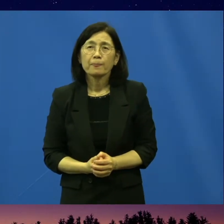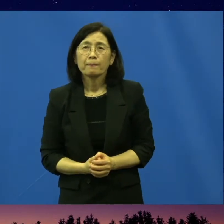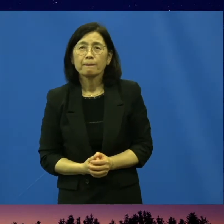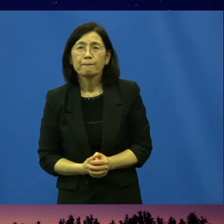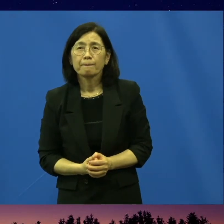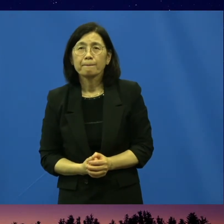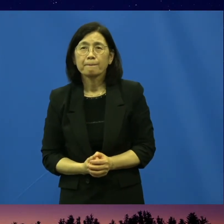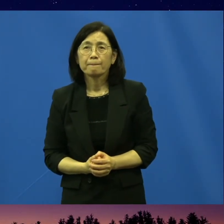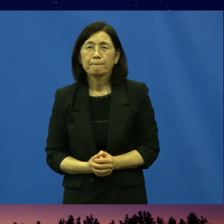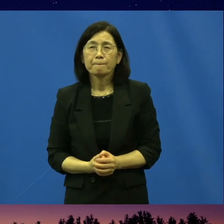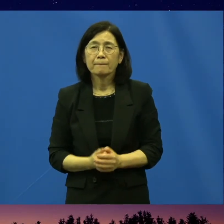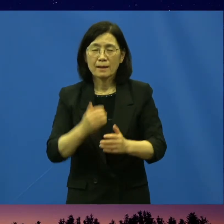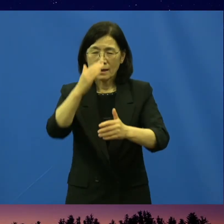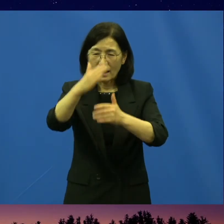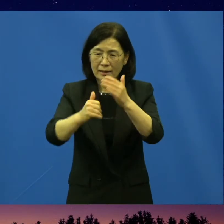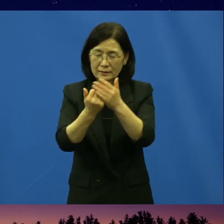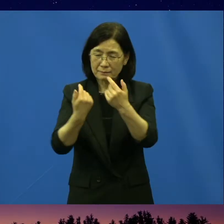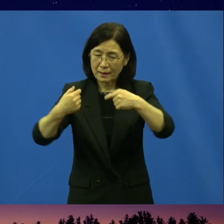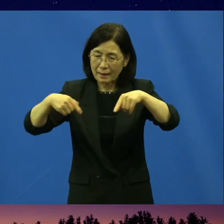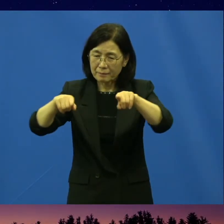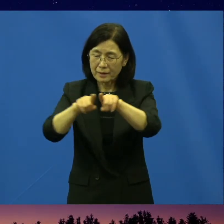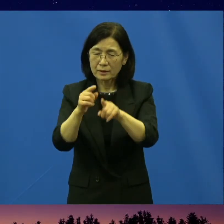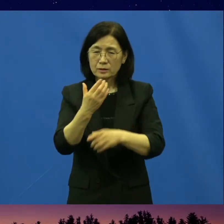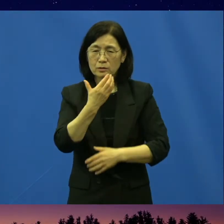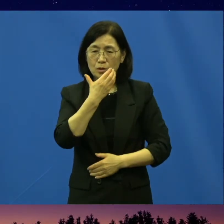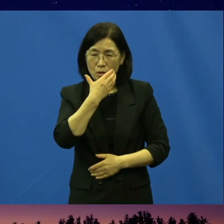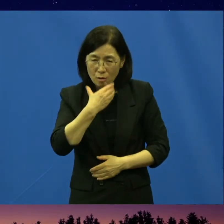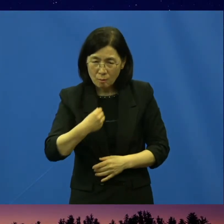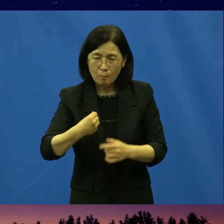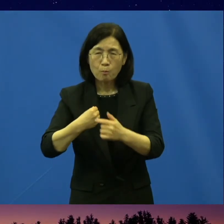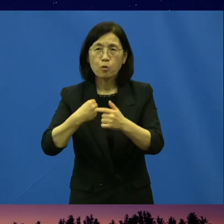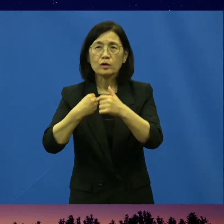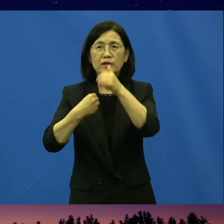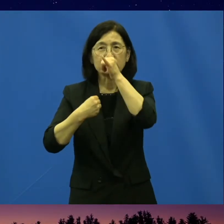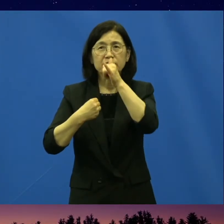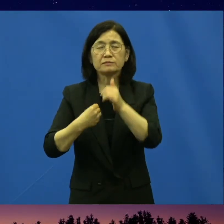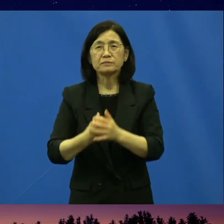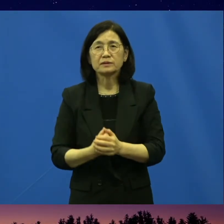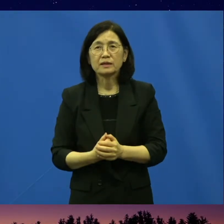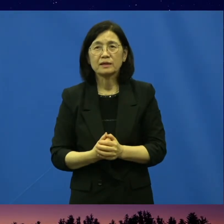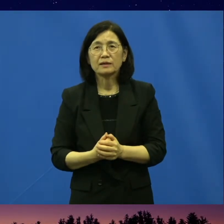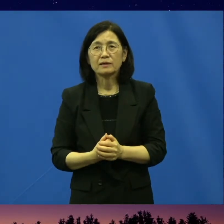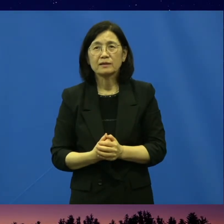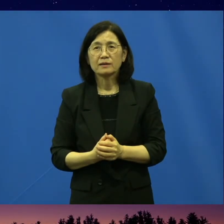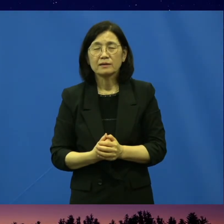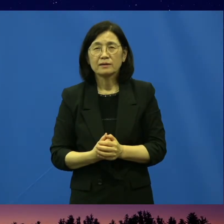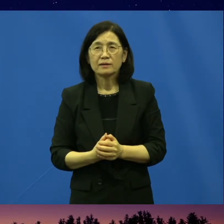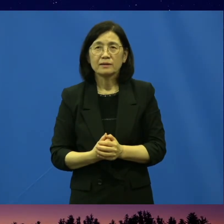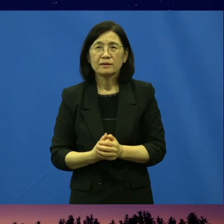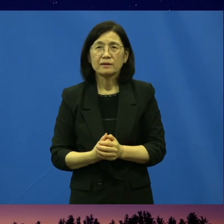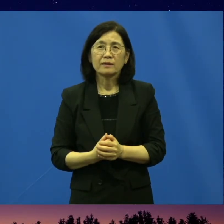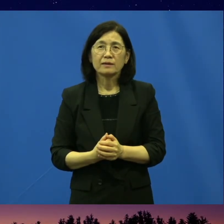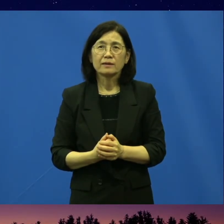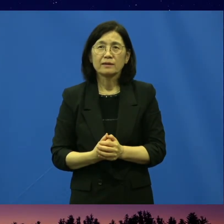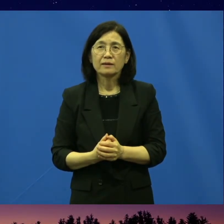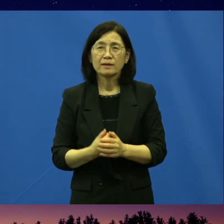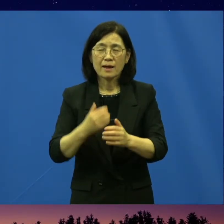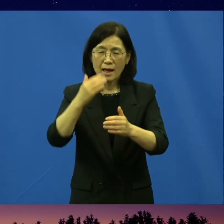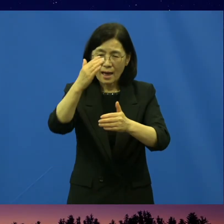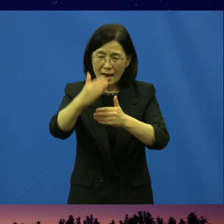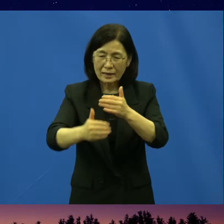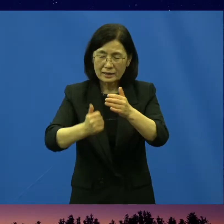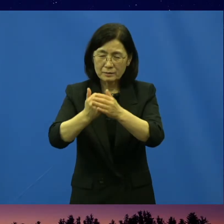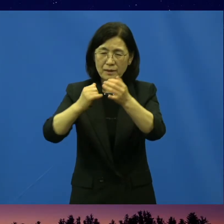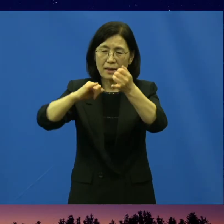이 임마누엘의 복, 이게 성경의 창세기부터 요한계시록까지 계속되는 하나님의